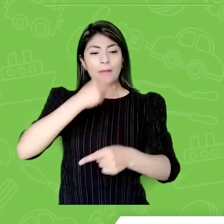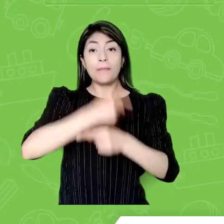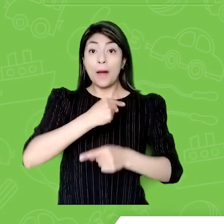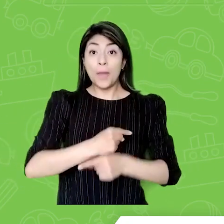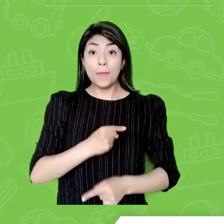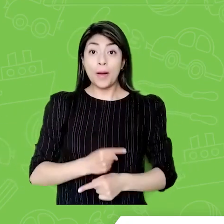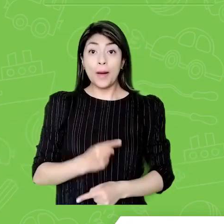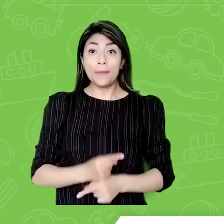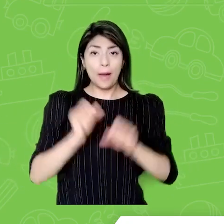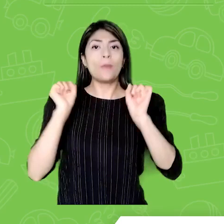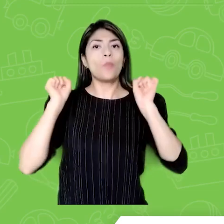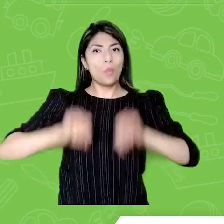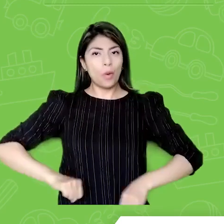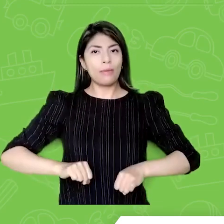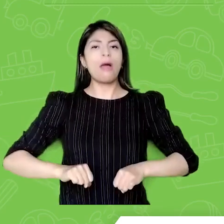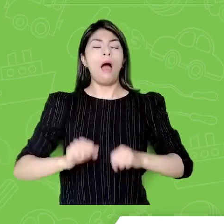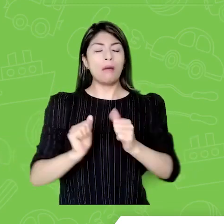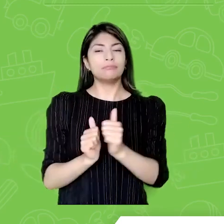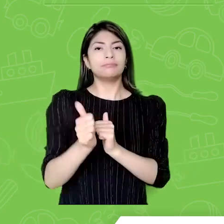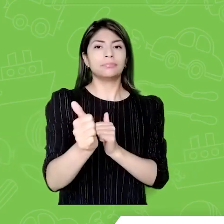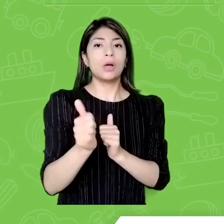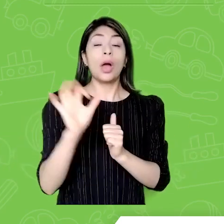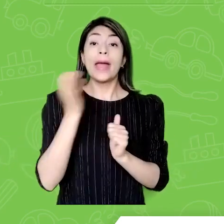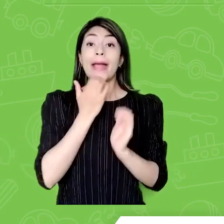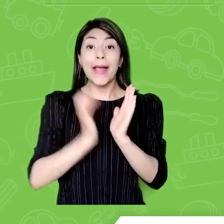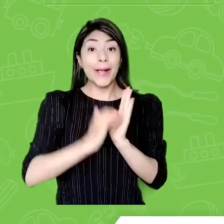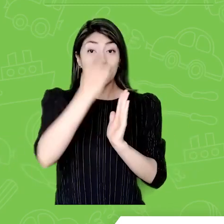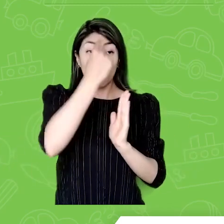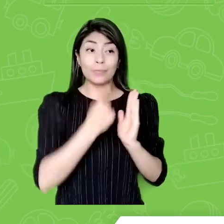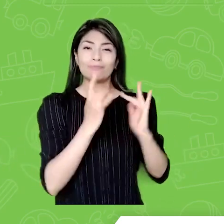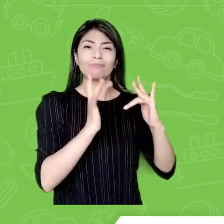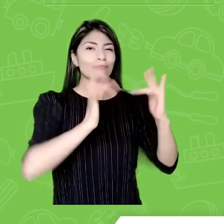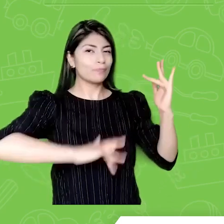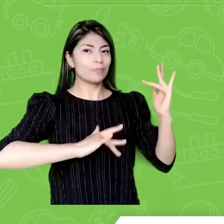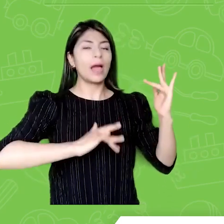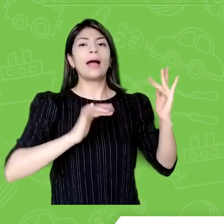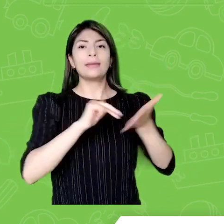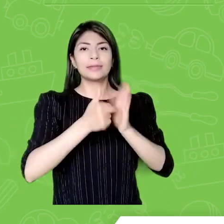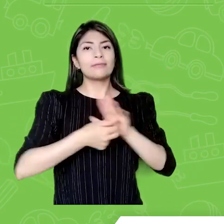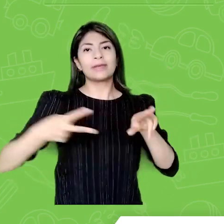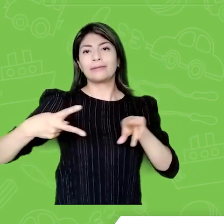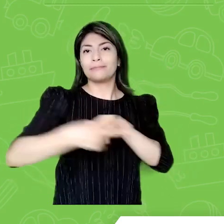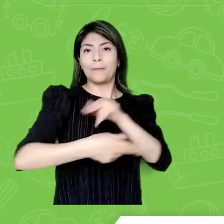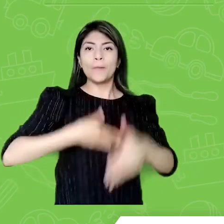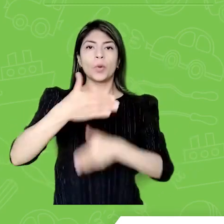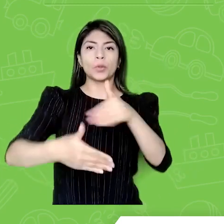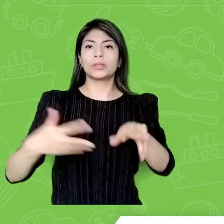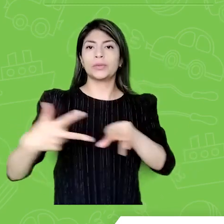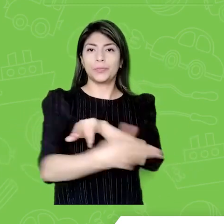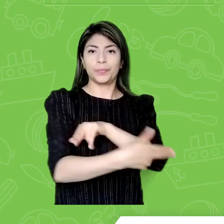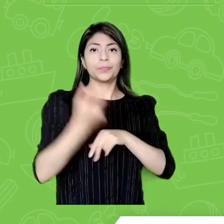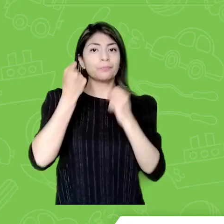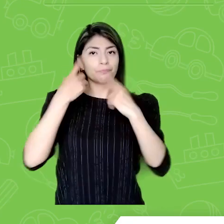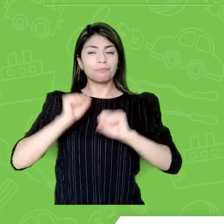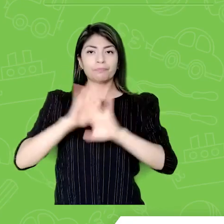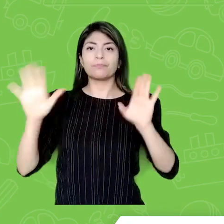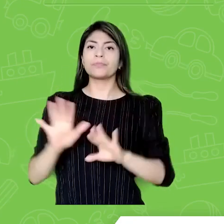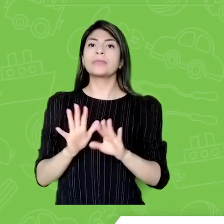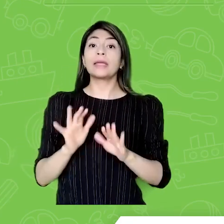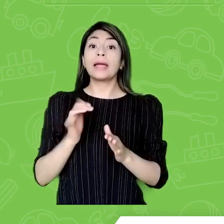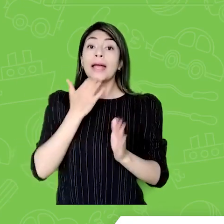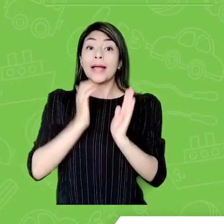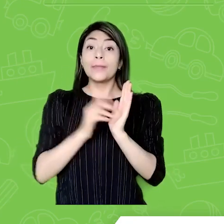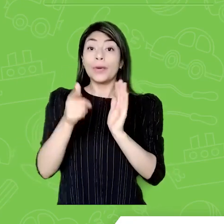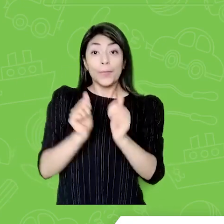retiro del aspirante en cualquier etapa del proceso de selección. Los aspirantes que acrediten cumplir con estos requisitos